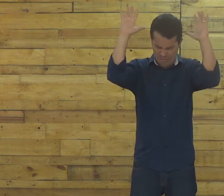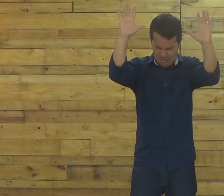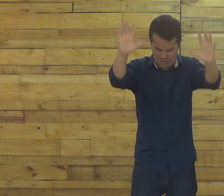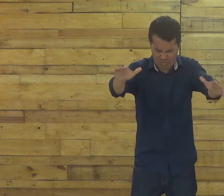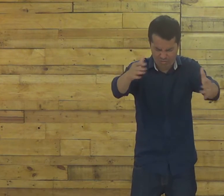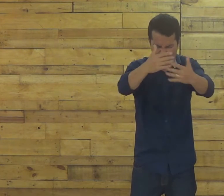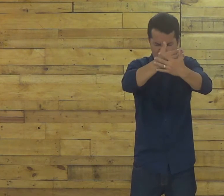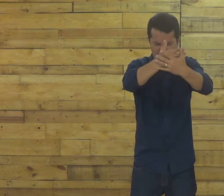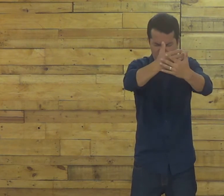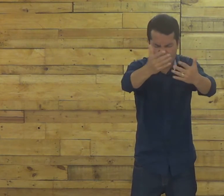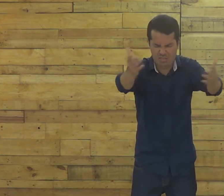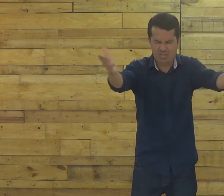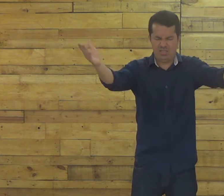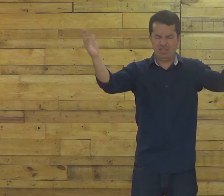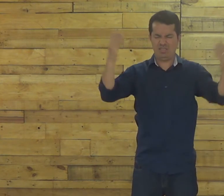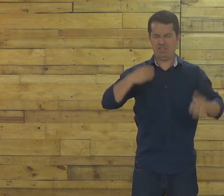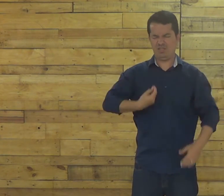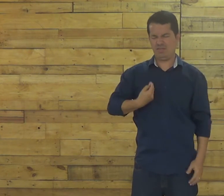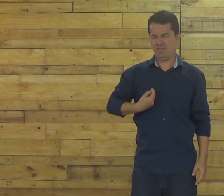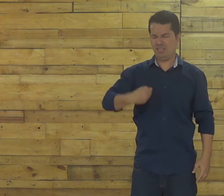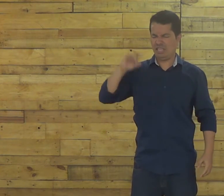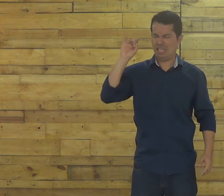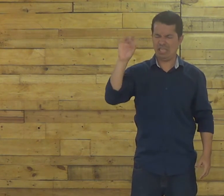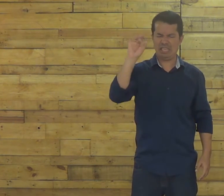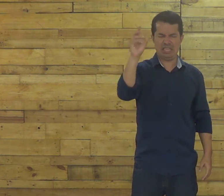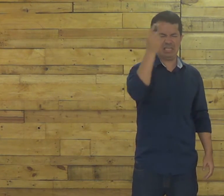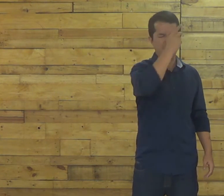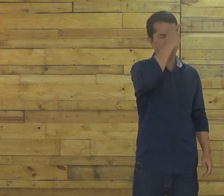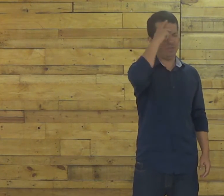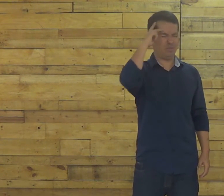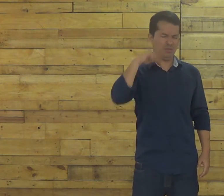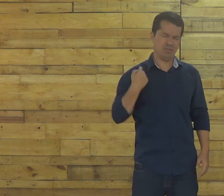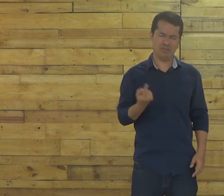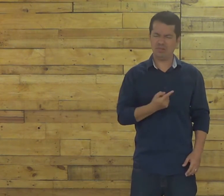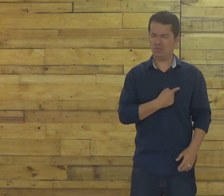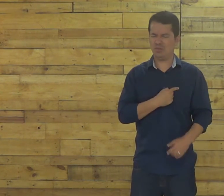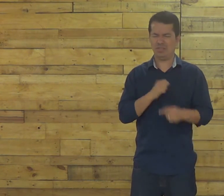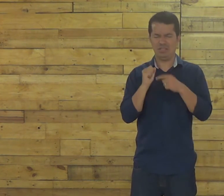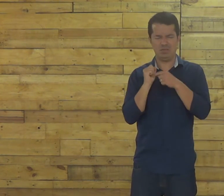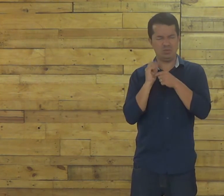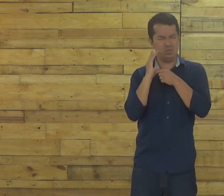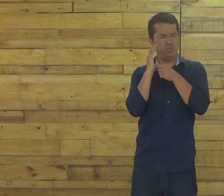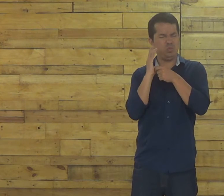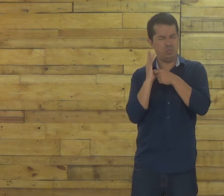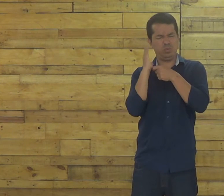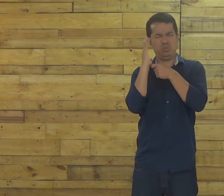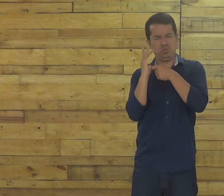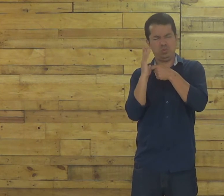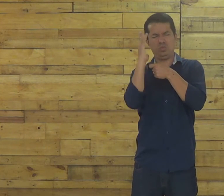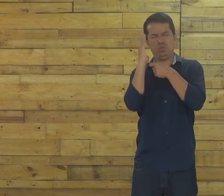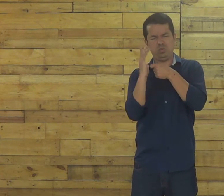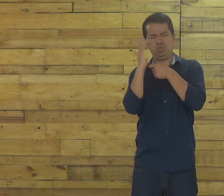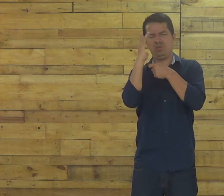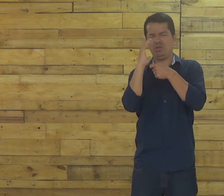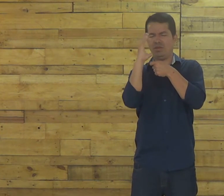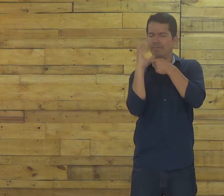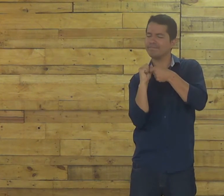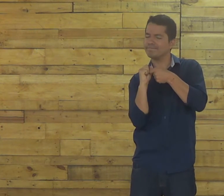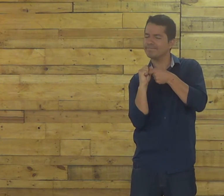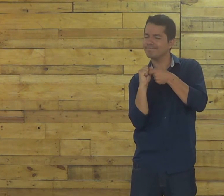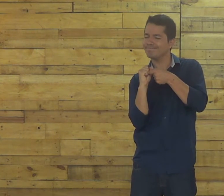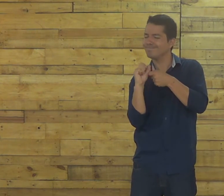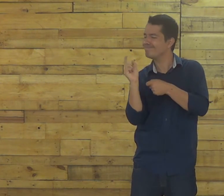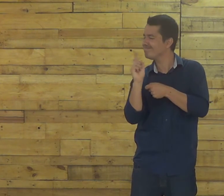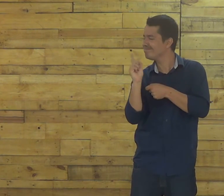Pai, por favor, Senhor, abençoa. Abençoa a vida de cada uma das pessoas que estão aqui. Que elas possam ser